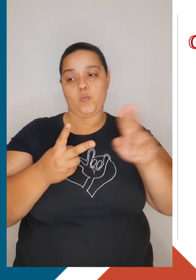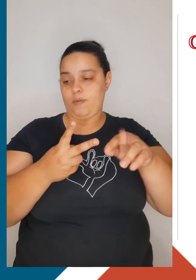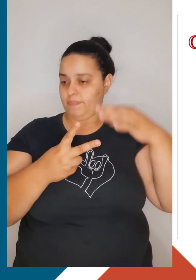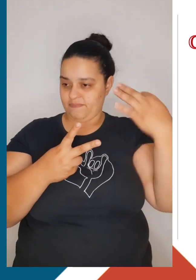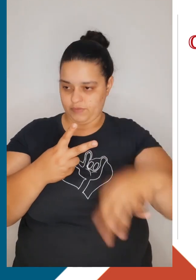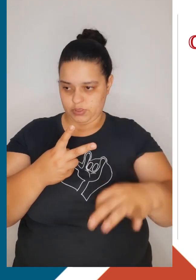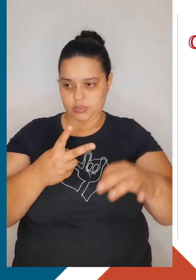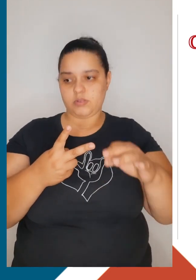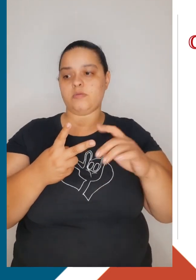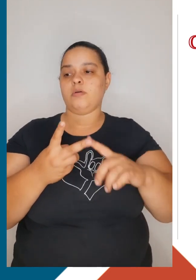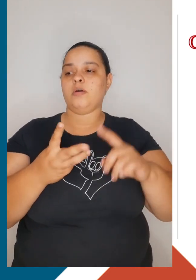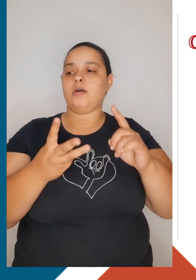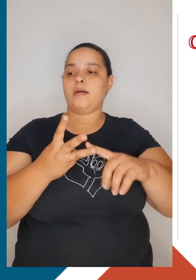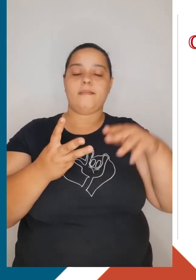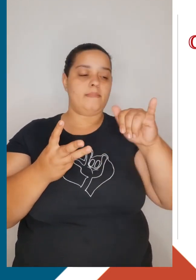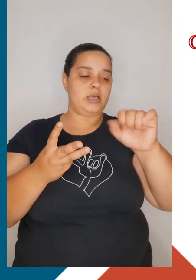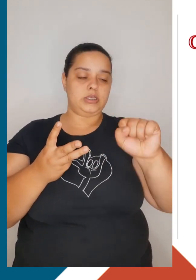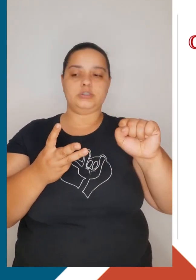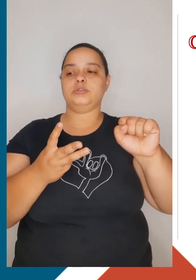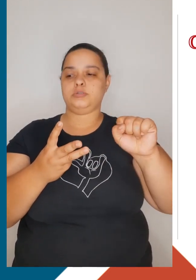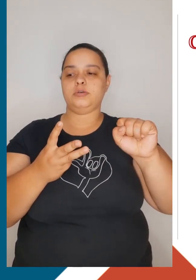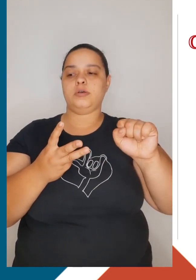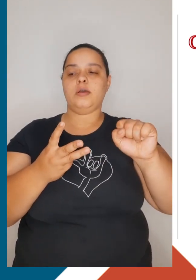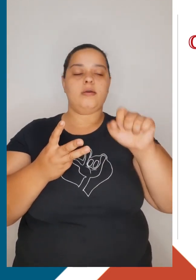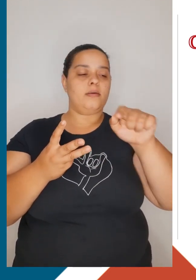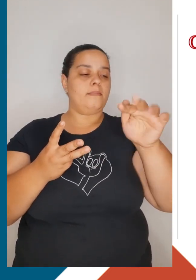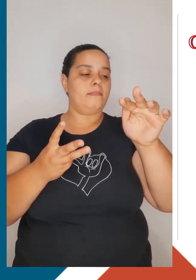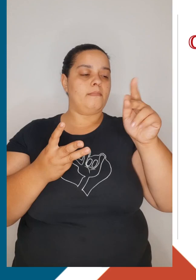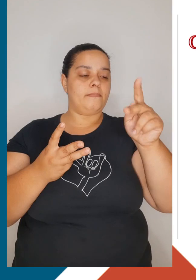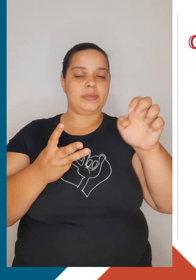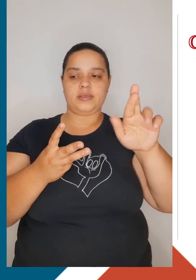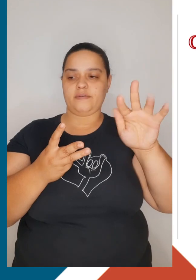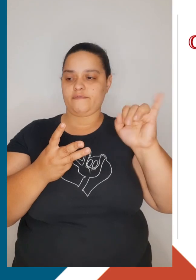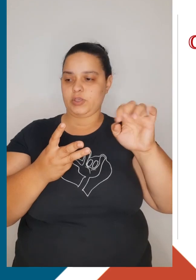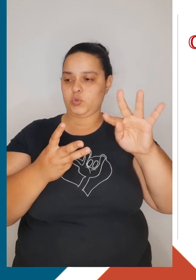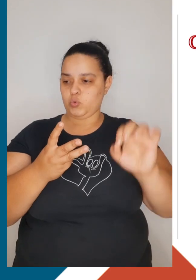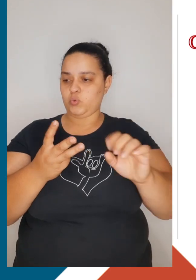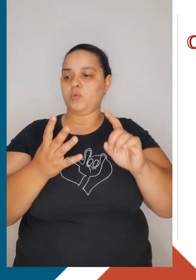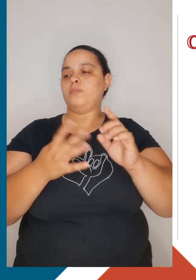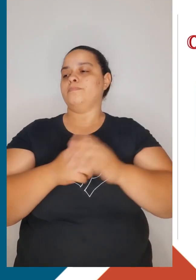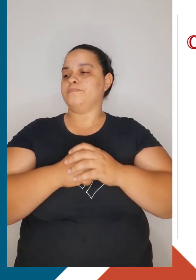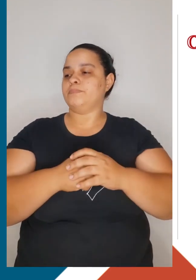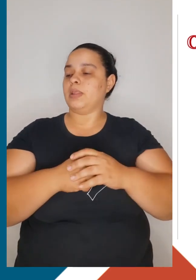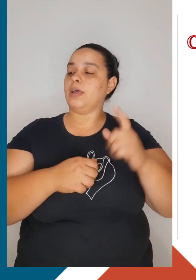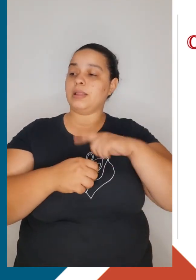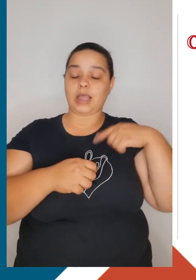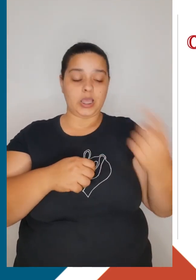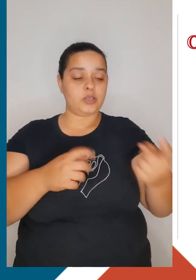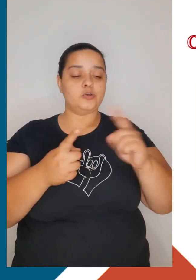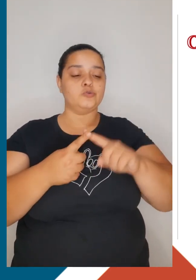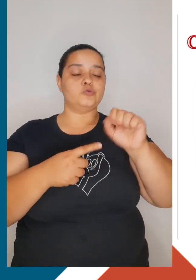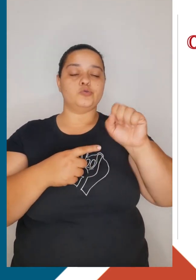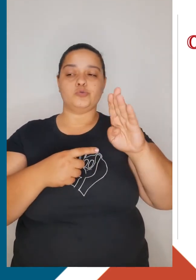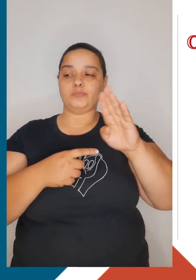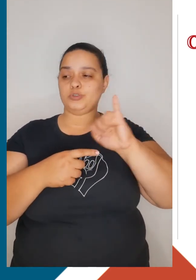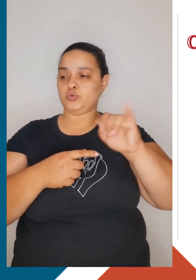indicativo e o futuro do indicativo, que se divide em futuro do presente e futuro do pretérito. No modo subjuntivo,